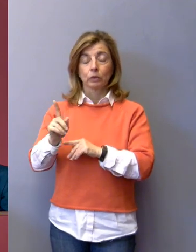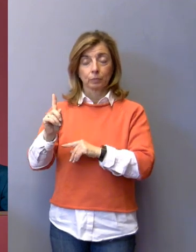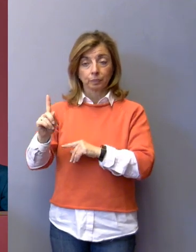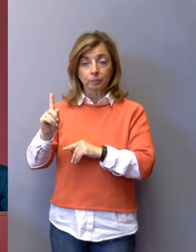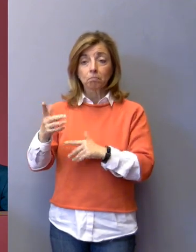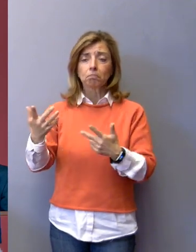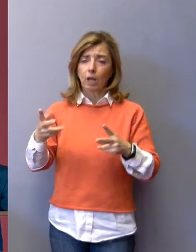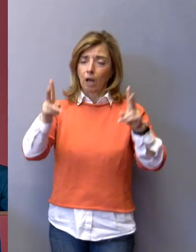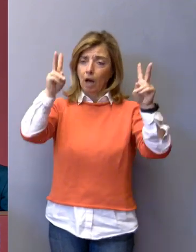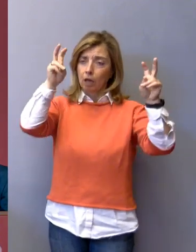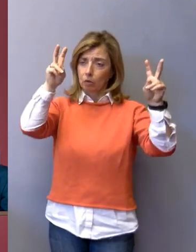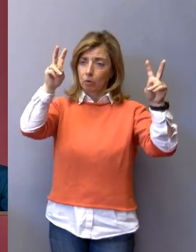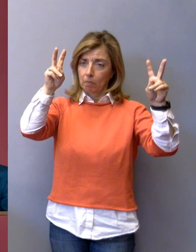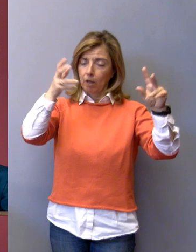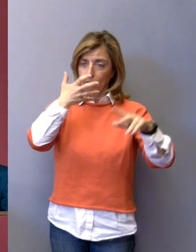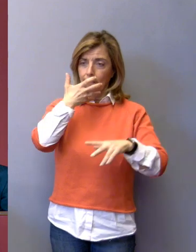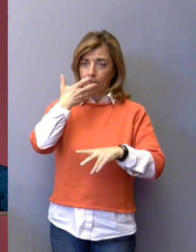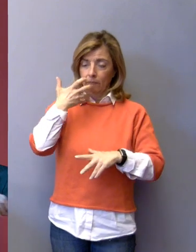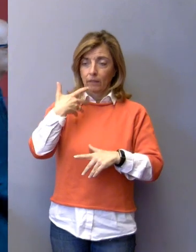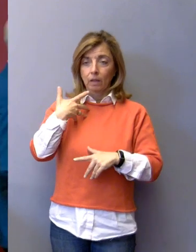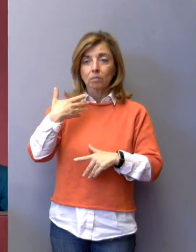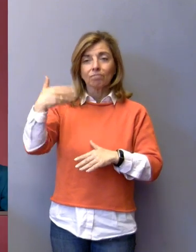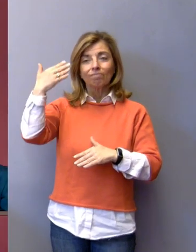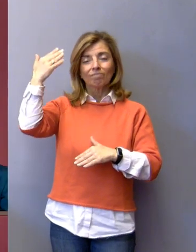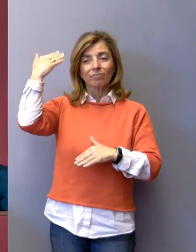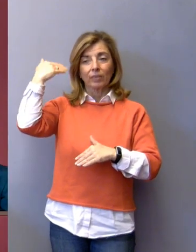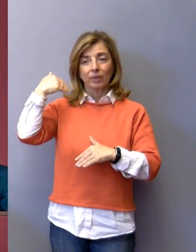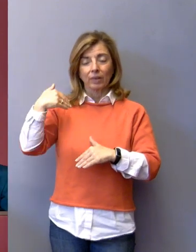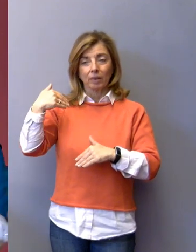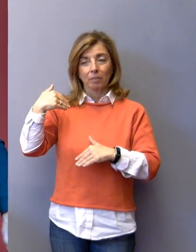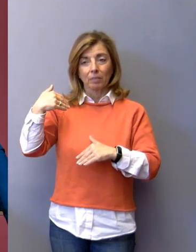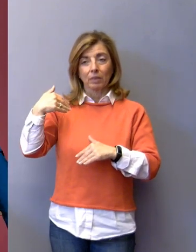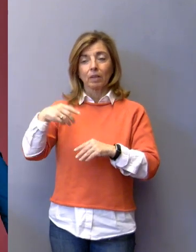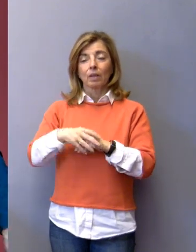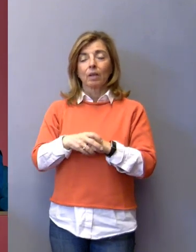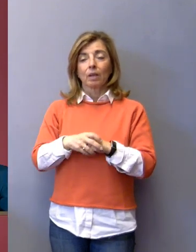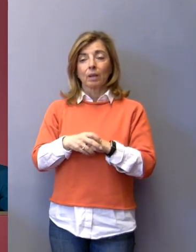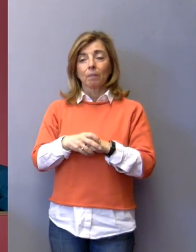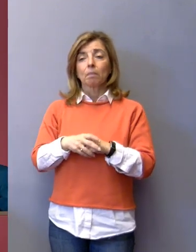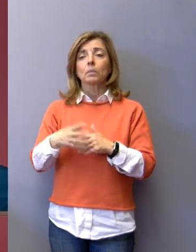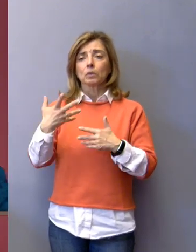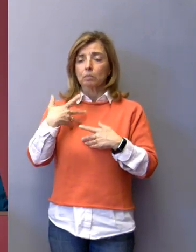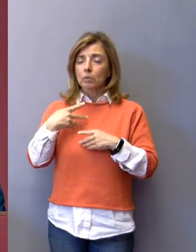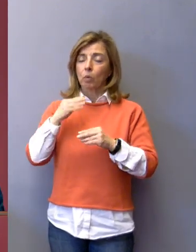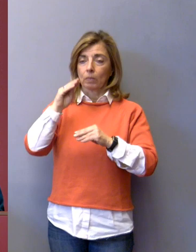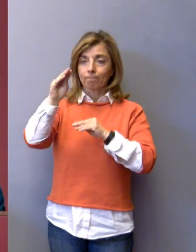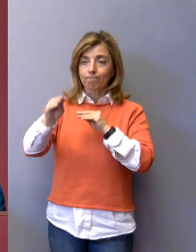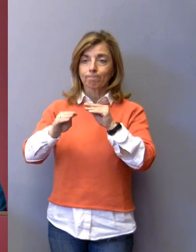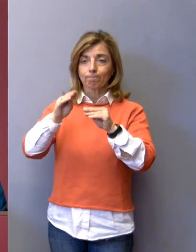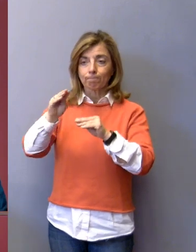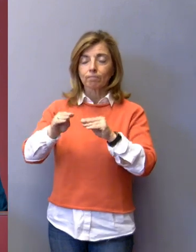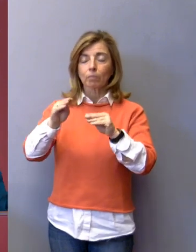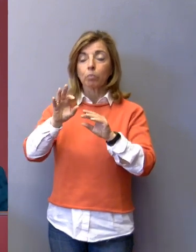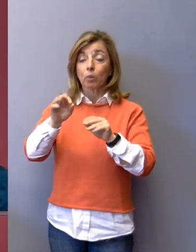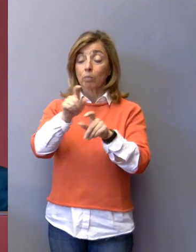che mi sta molto a cuore rispetto alla quale nel precedente ciclo amministrativo anche a seguito di numerose sollecitazioni che arrivavano da